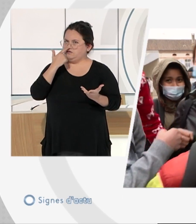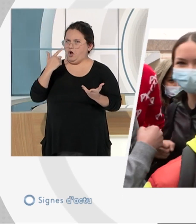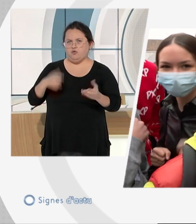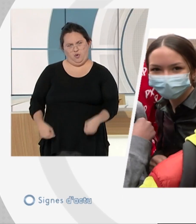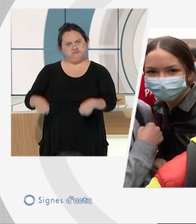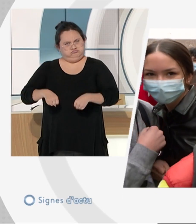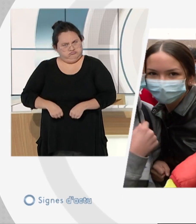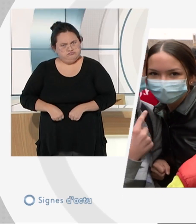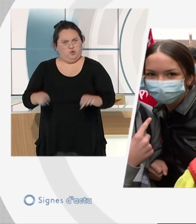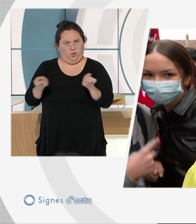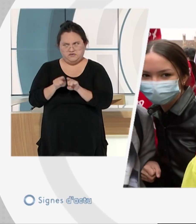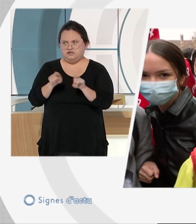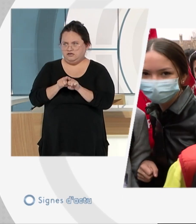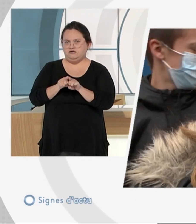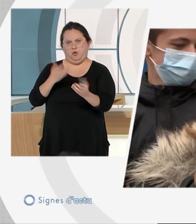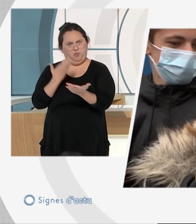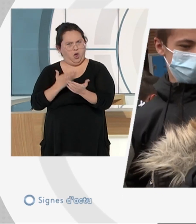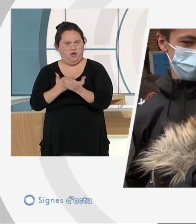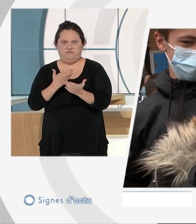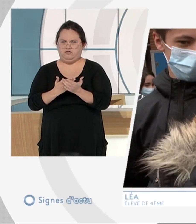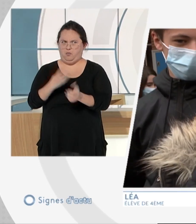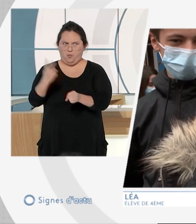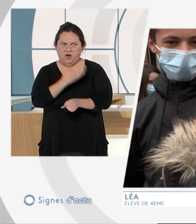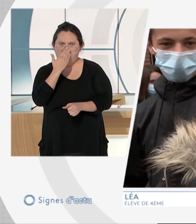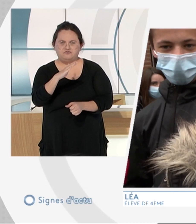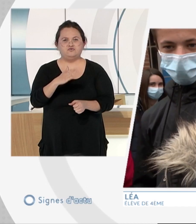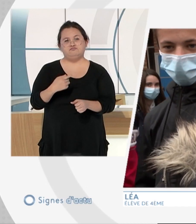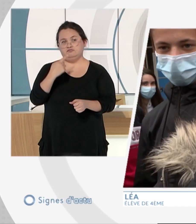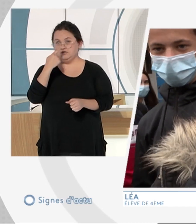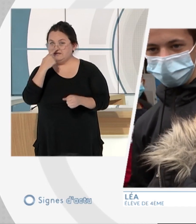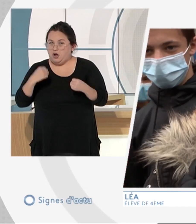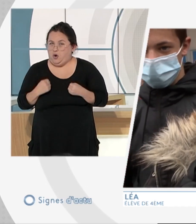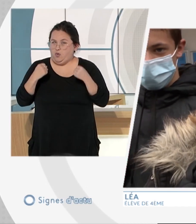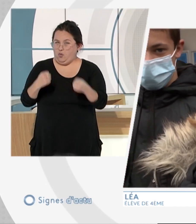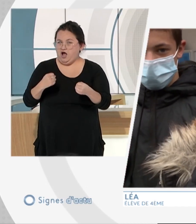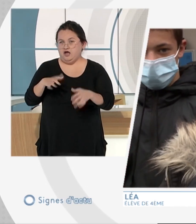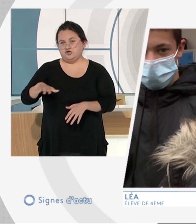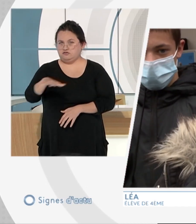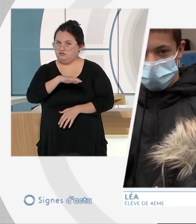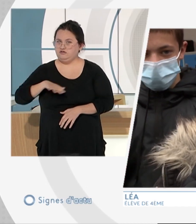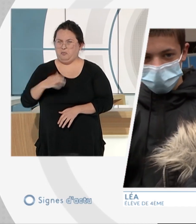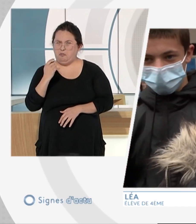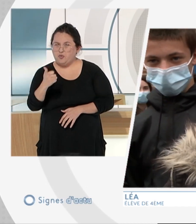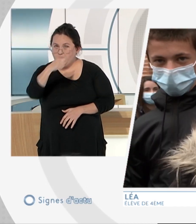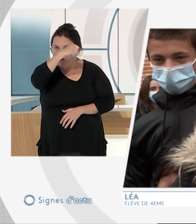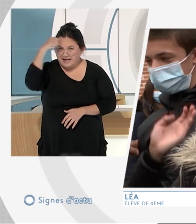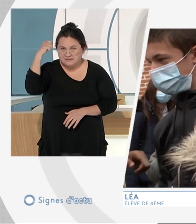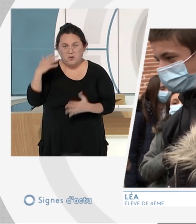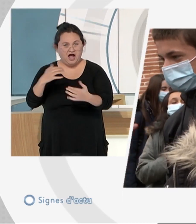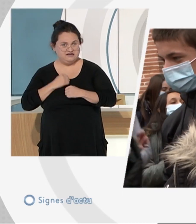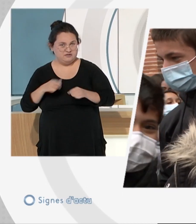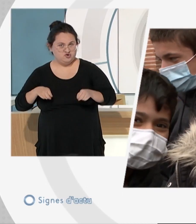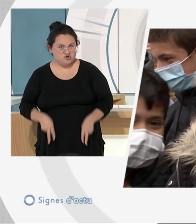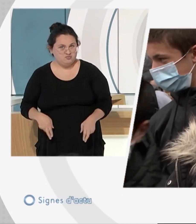une pour montrer que c'est pas bien de faire ça. Je trouve que c'est très courageux parce qu'il n'y a pas beaucoup de garçons qui se mettent en